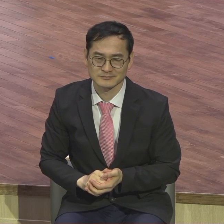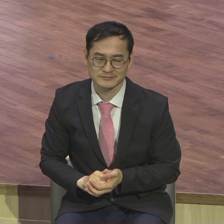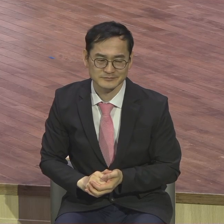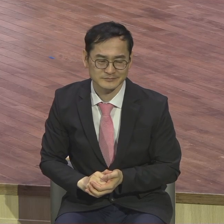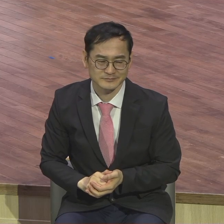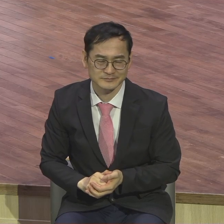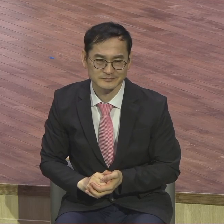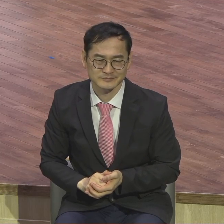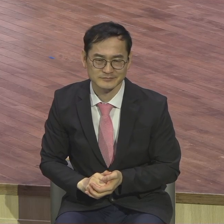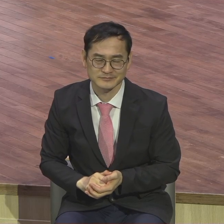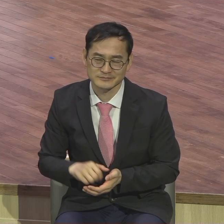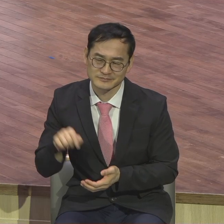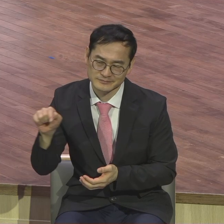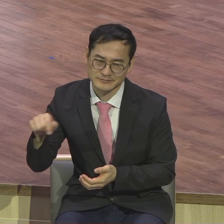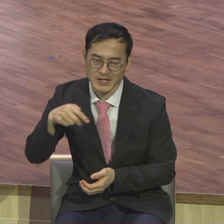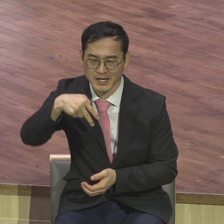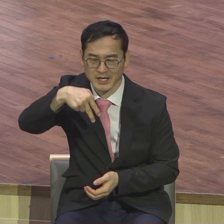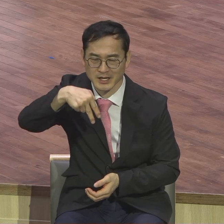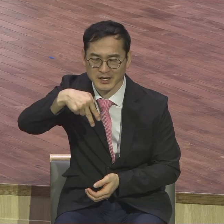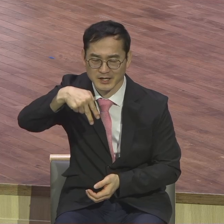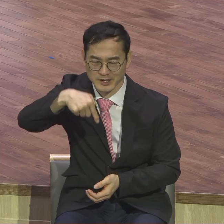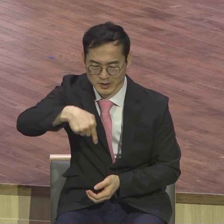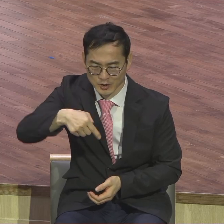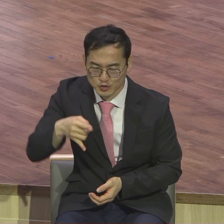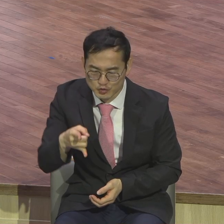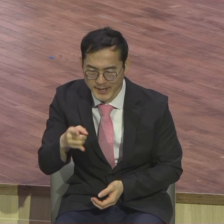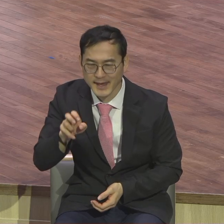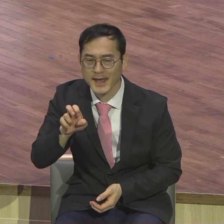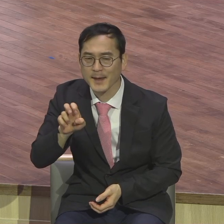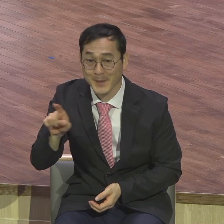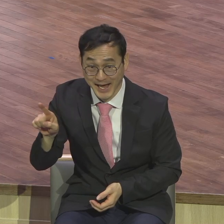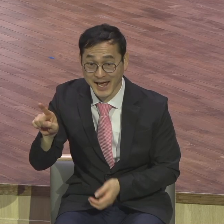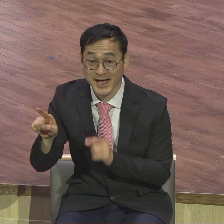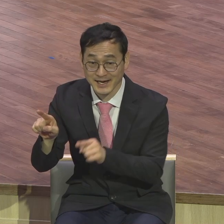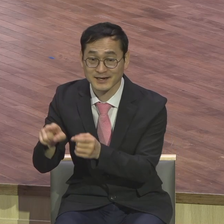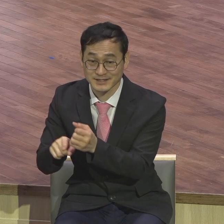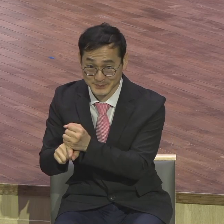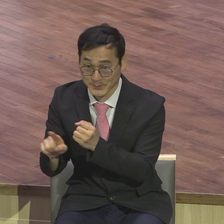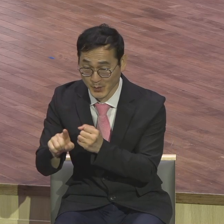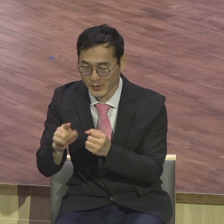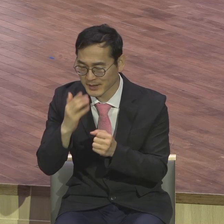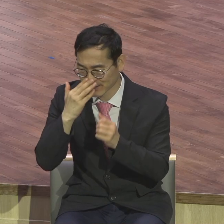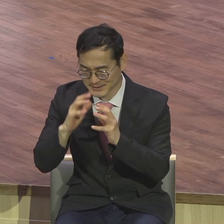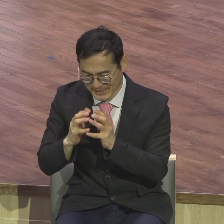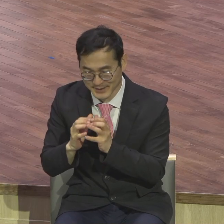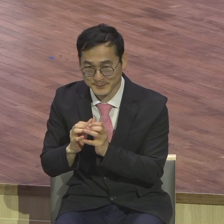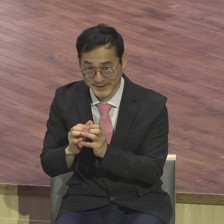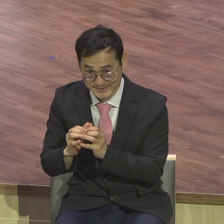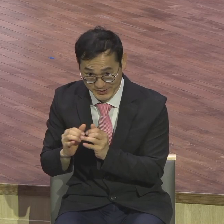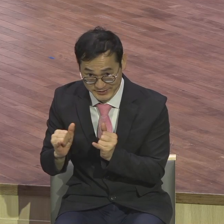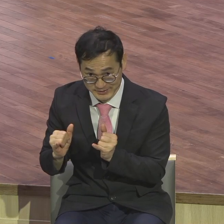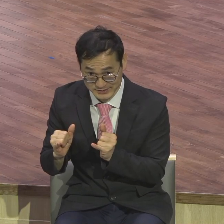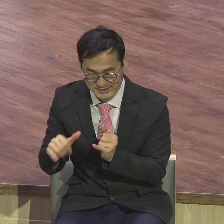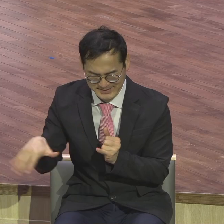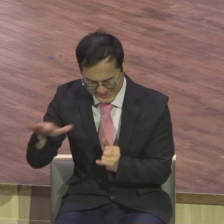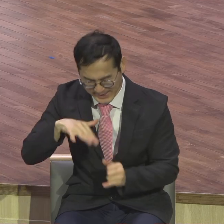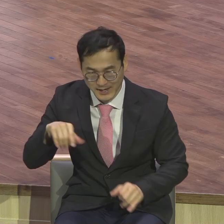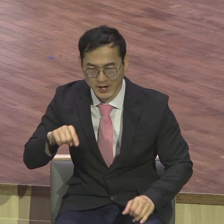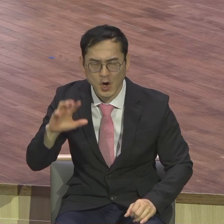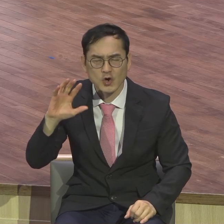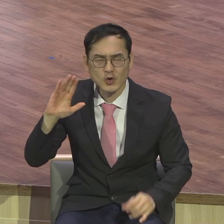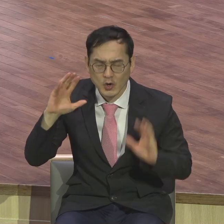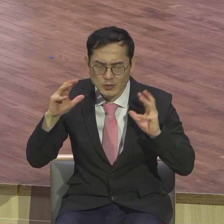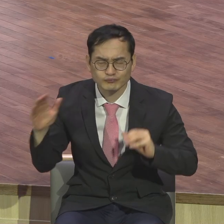쇠마라고 불리는 이 말씀은 예수를 백성들이라고 하면 누구나 어렸을 때부터